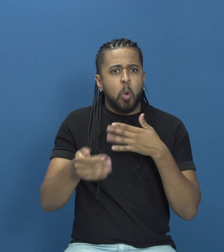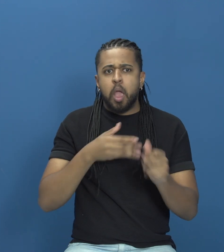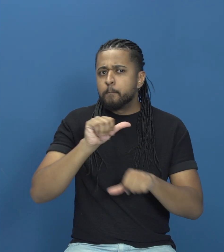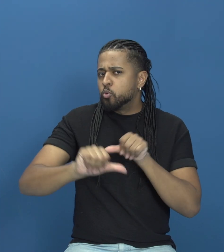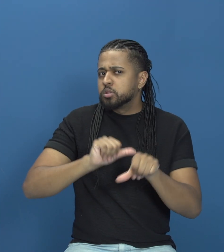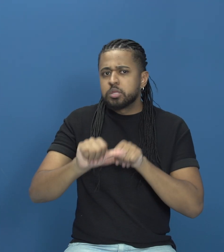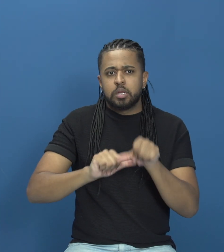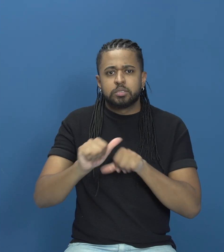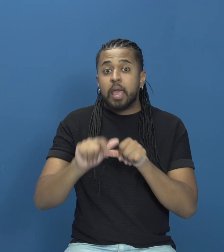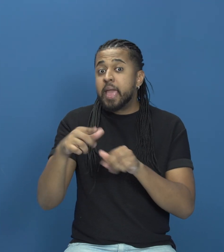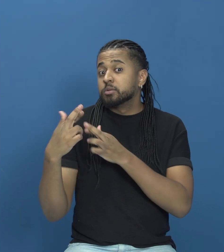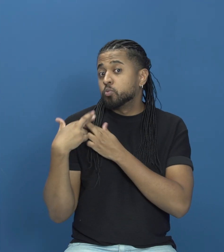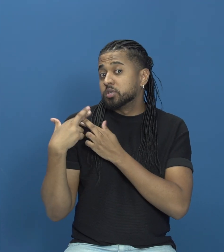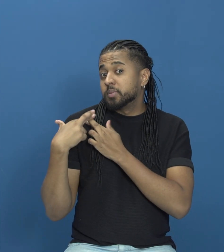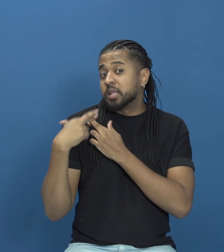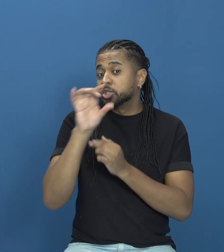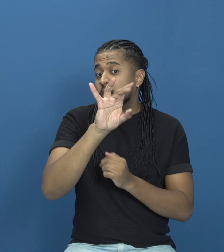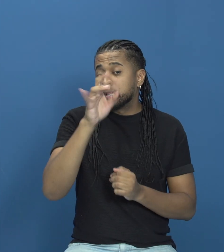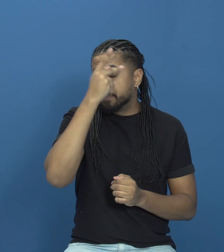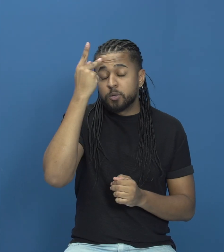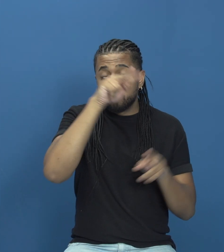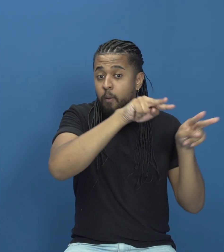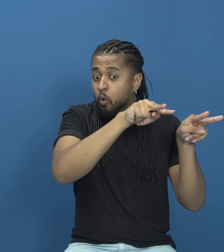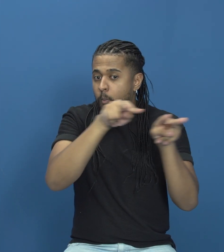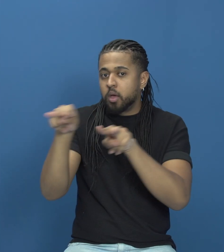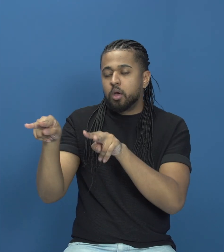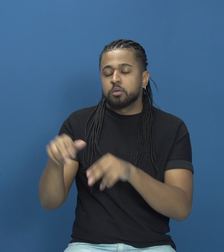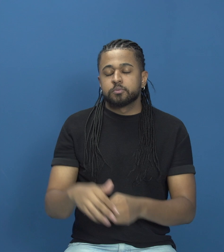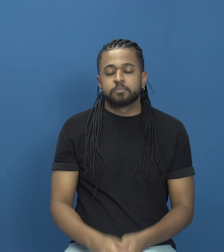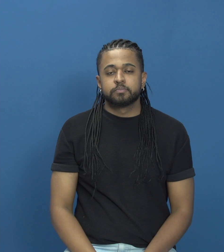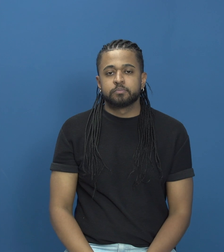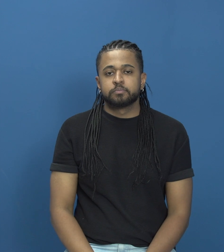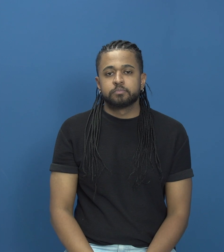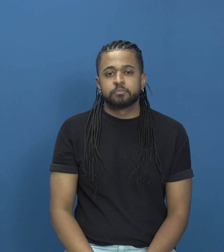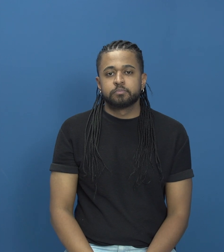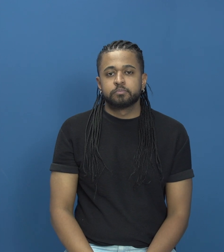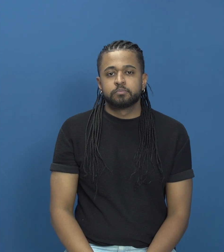alterações referentes ao presente processo seletivo.